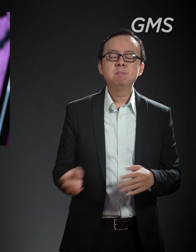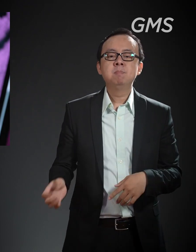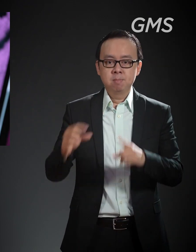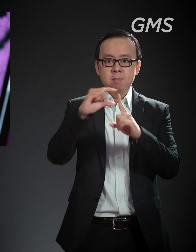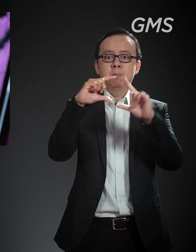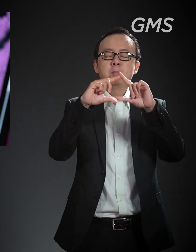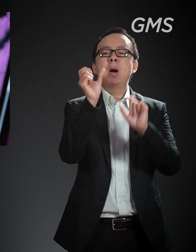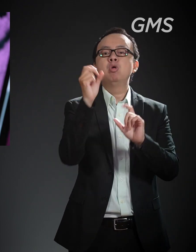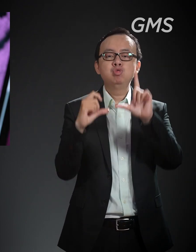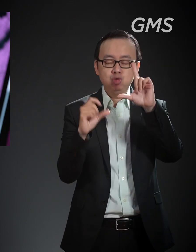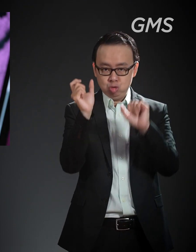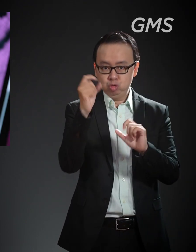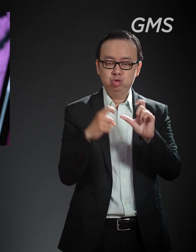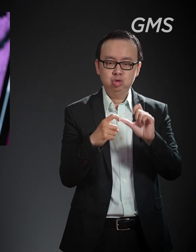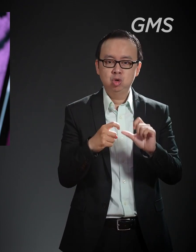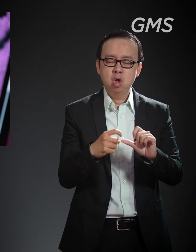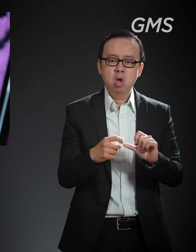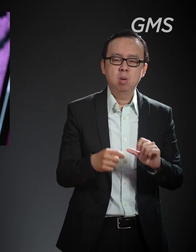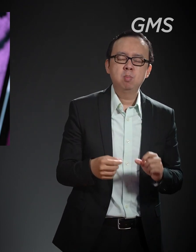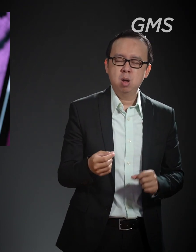di Yerusalem yang sedang dilanda musibah.